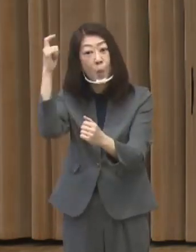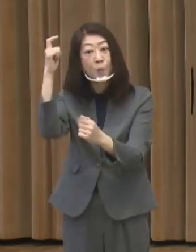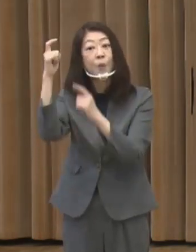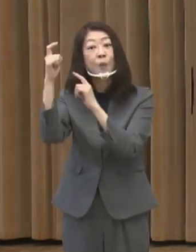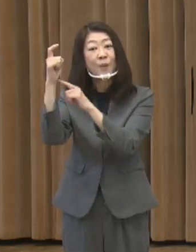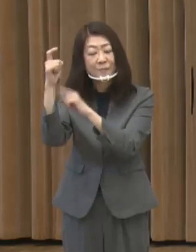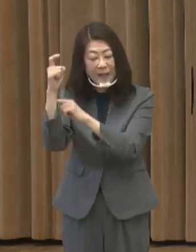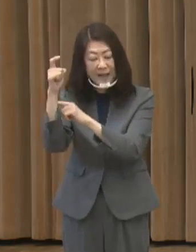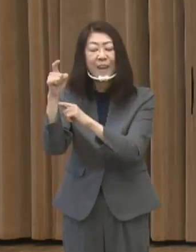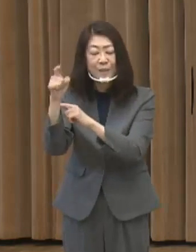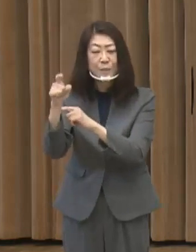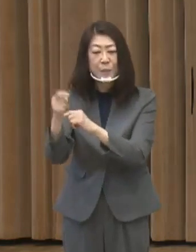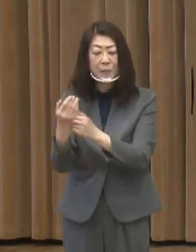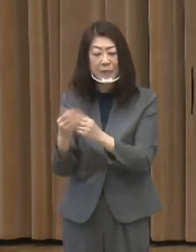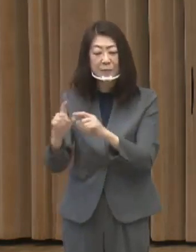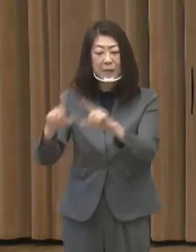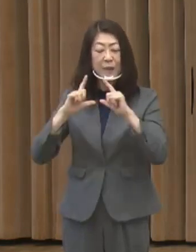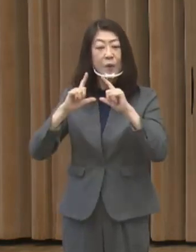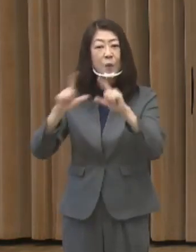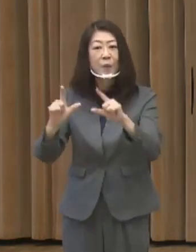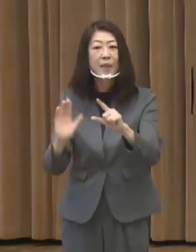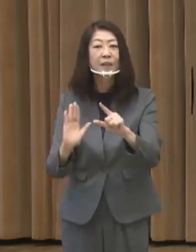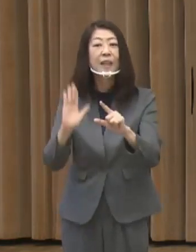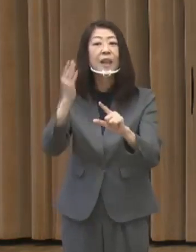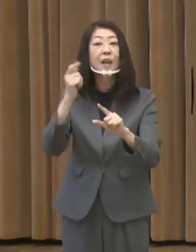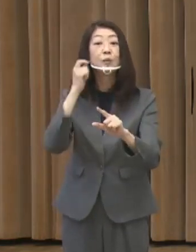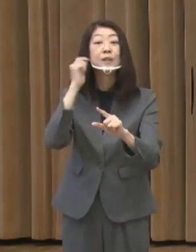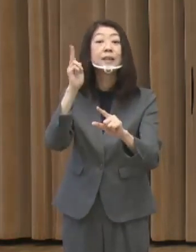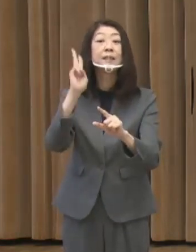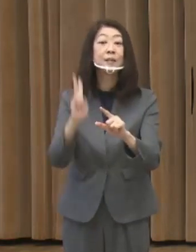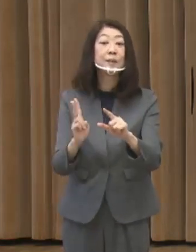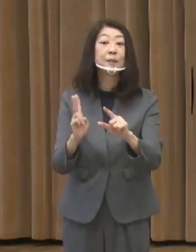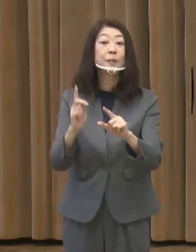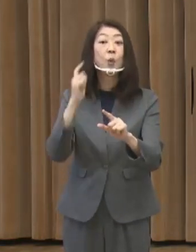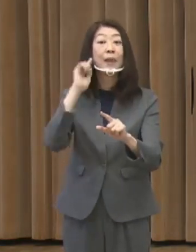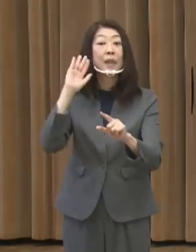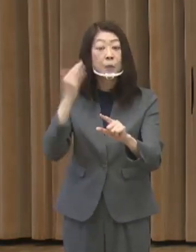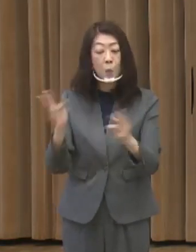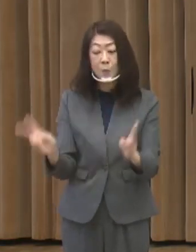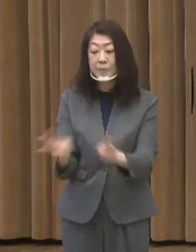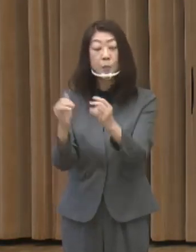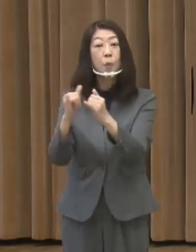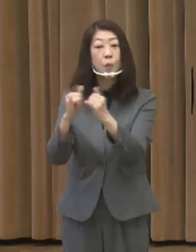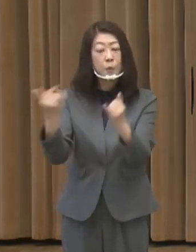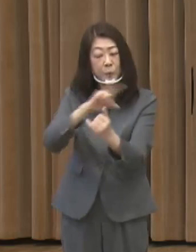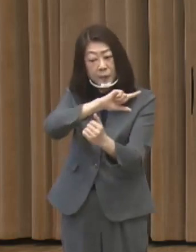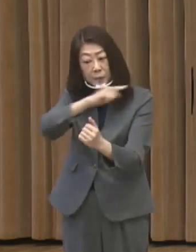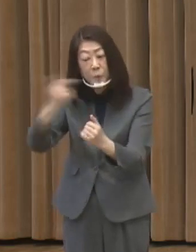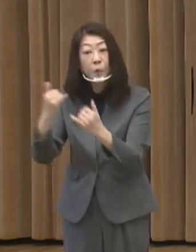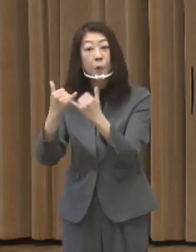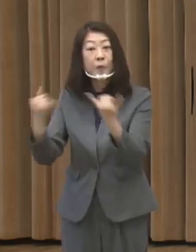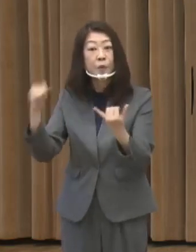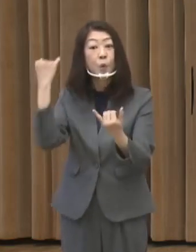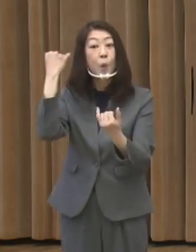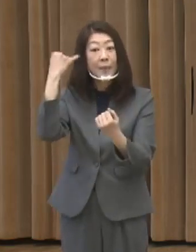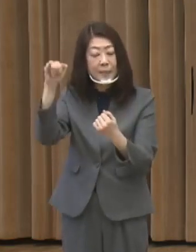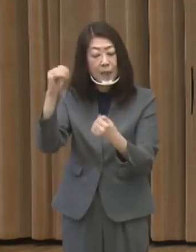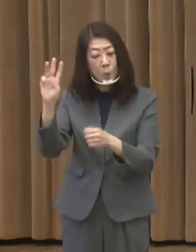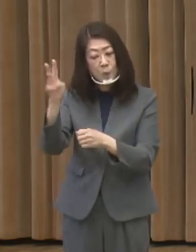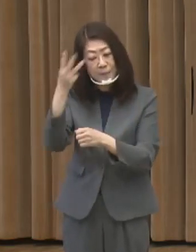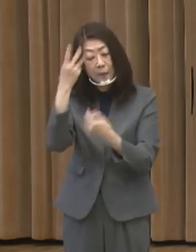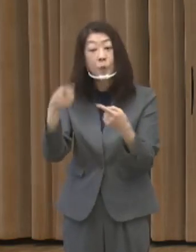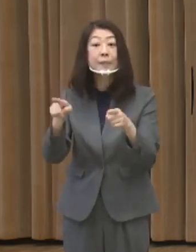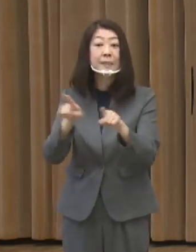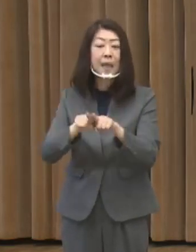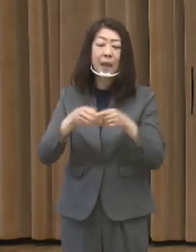方には答えてないかもしれませんけれども、可能な限りさまざまな専門家の知見を尊重し、そして参考にしながら安